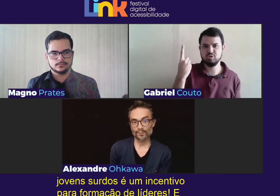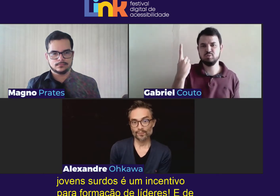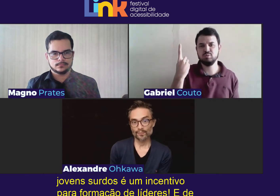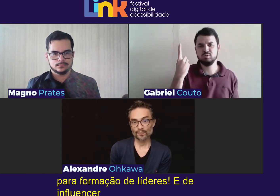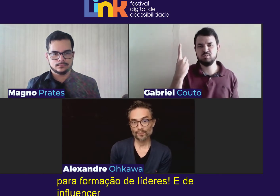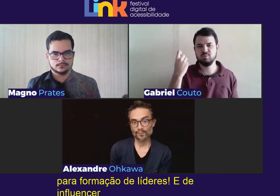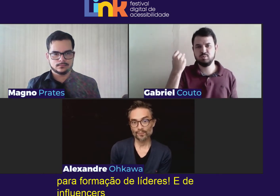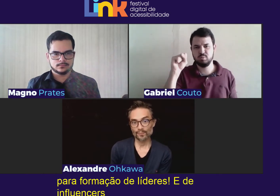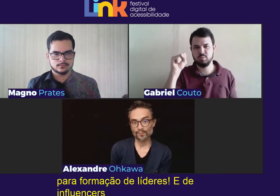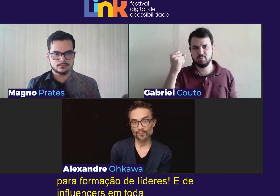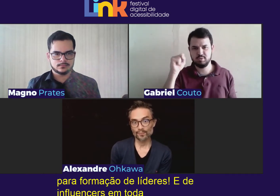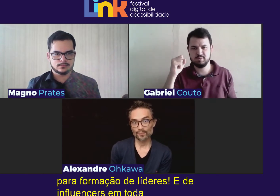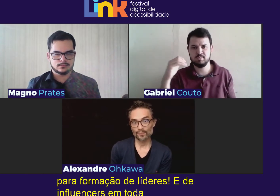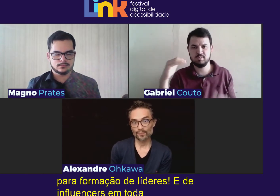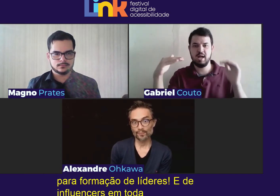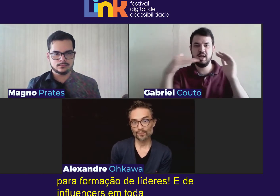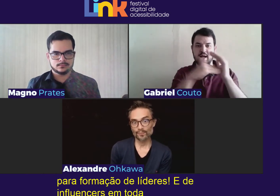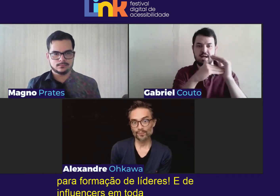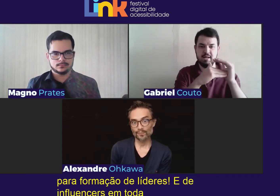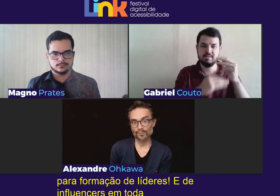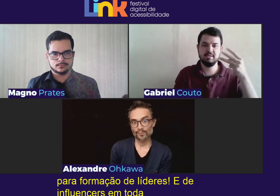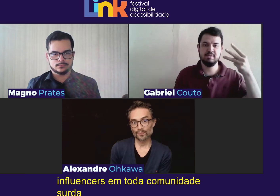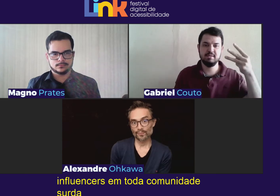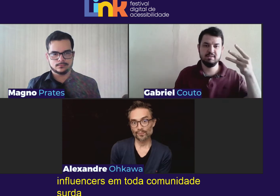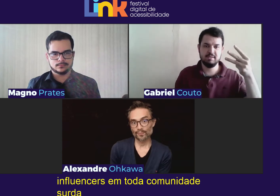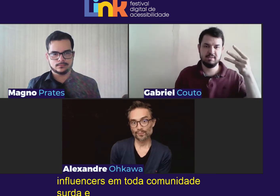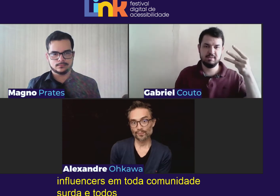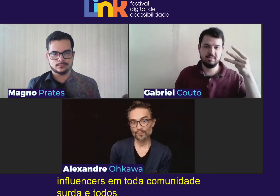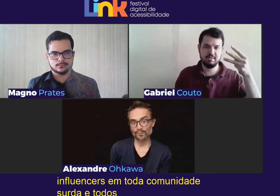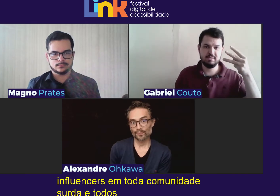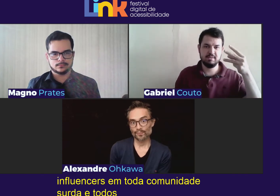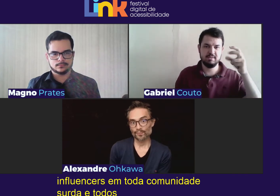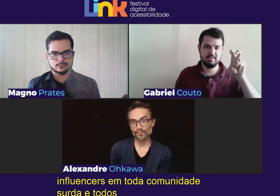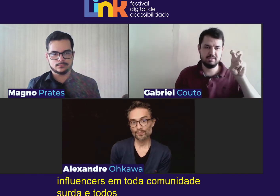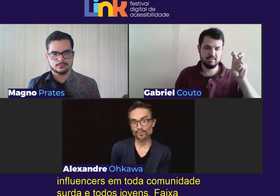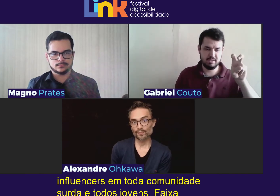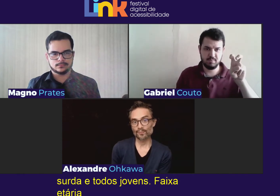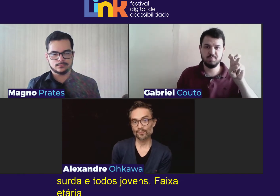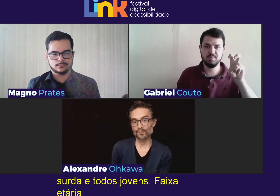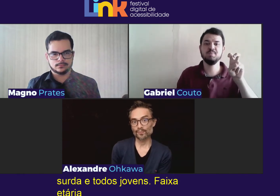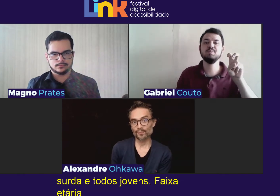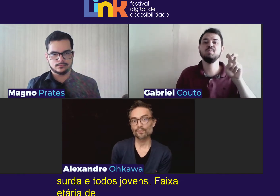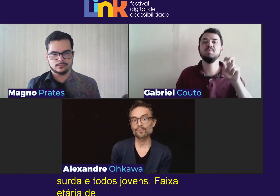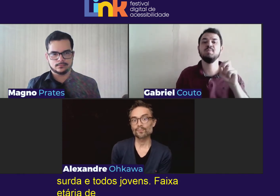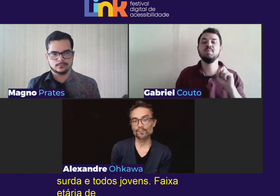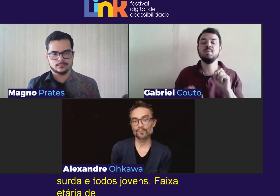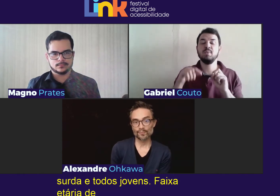jovens, na faixa etária de 18 a 35 anos.